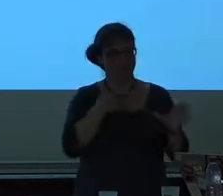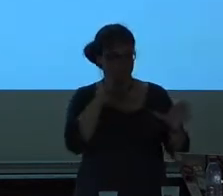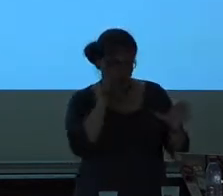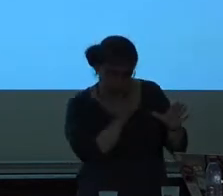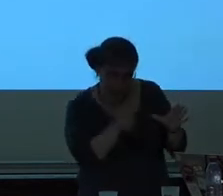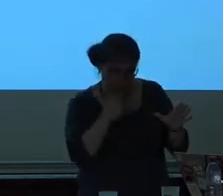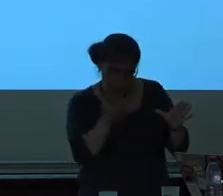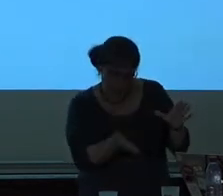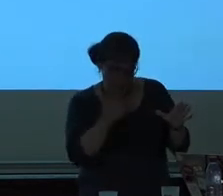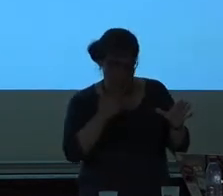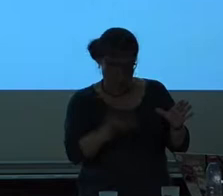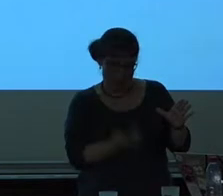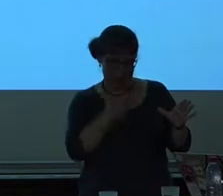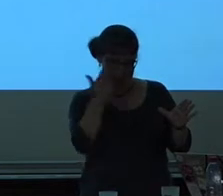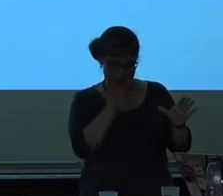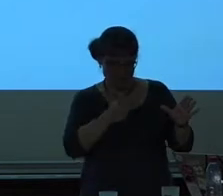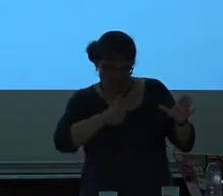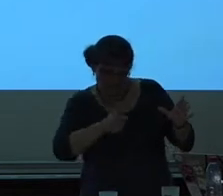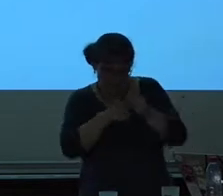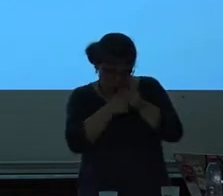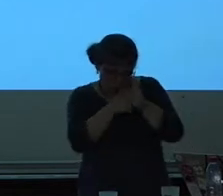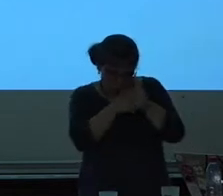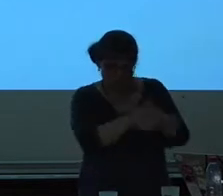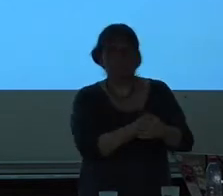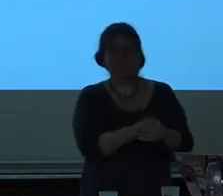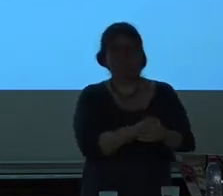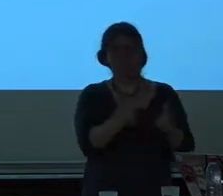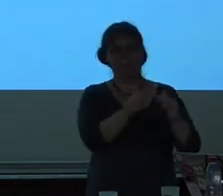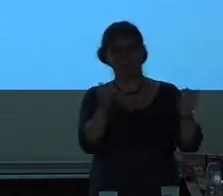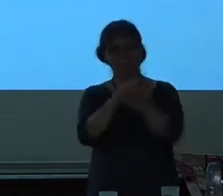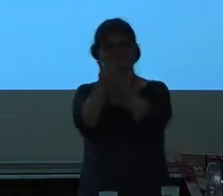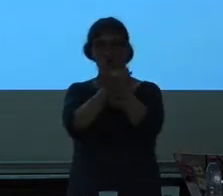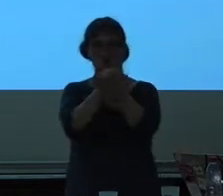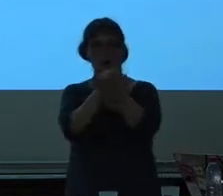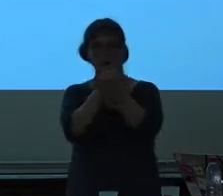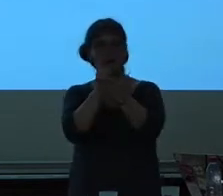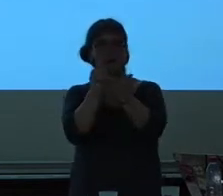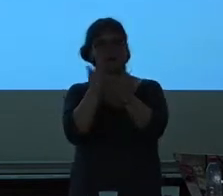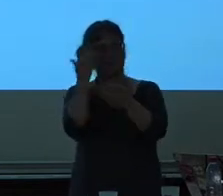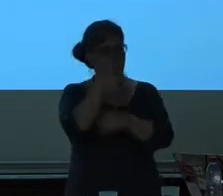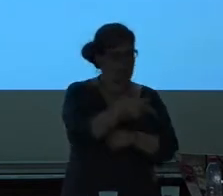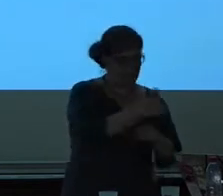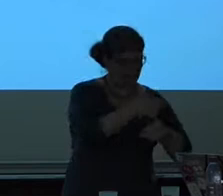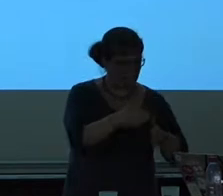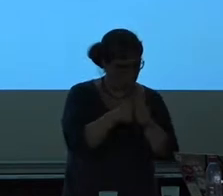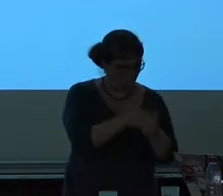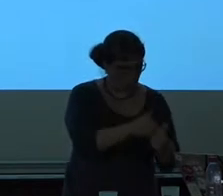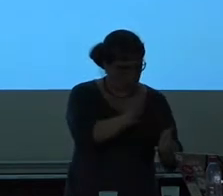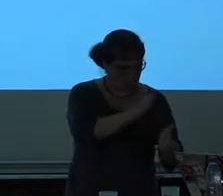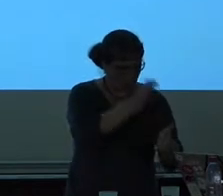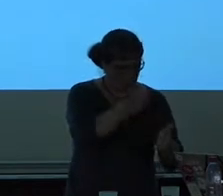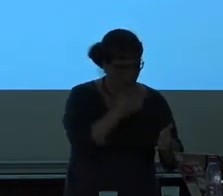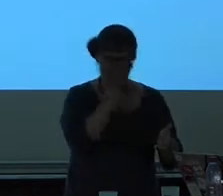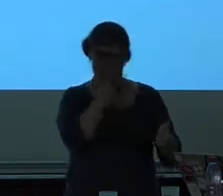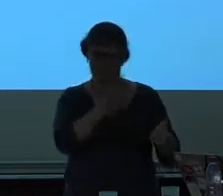niveau intermédiaire et donc il va le modifier un petit peu parce qu'il se rend compte que le framework de base correspond pas forcément à tous ses